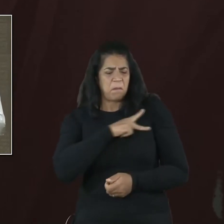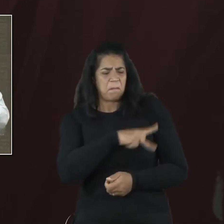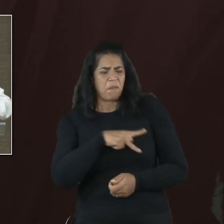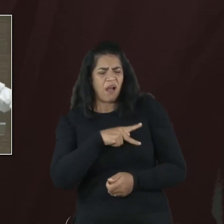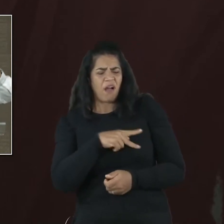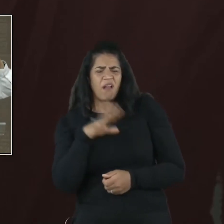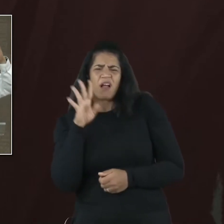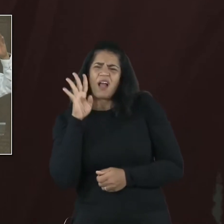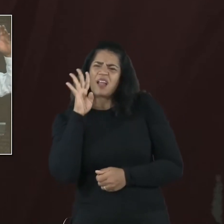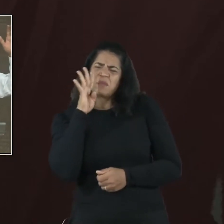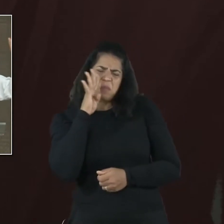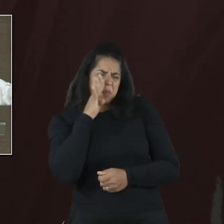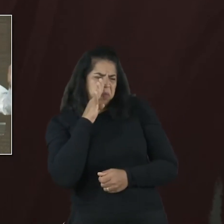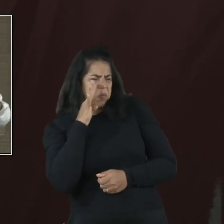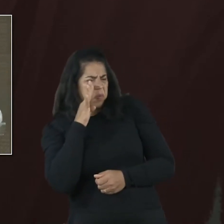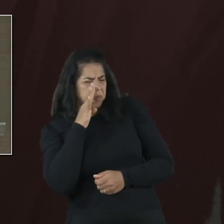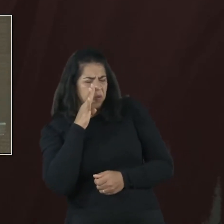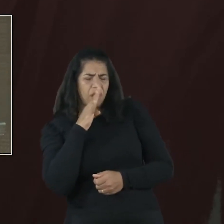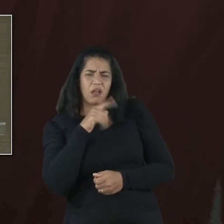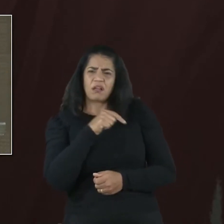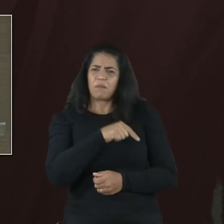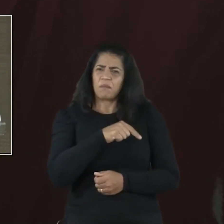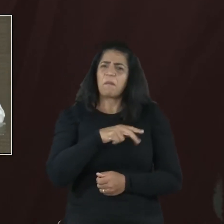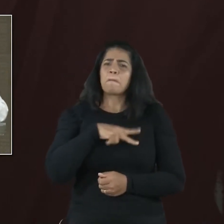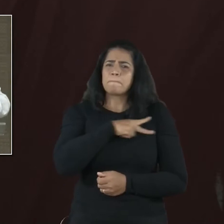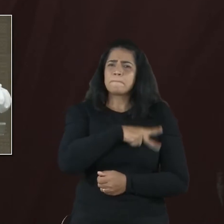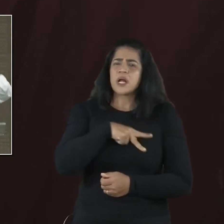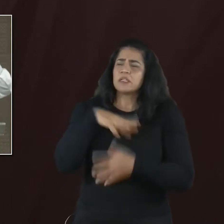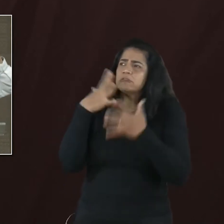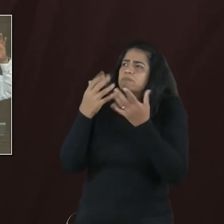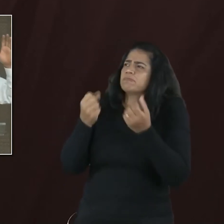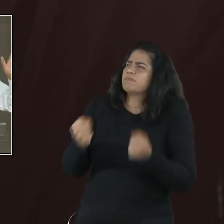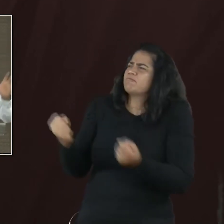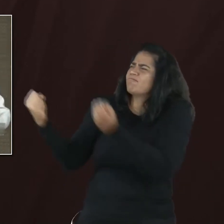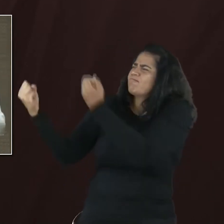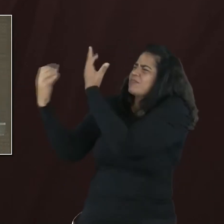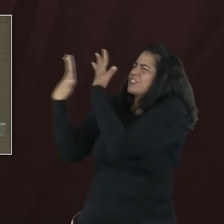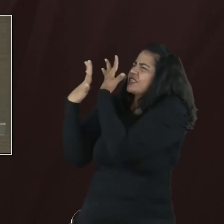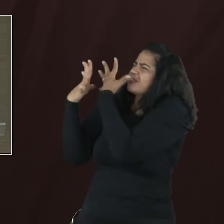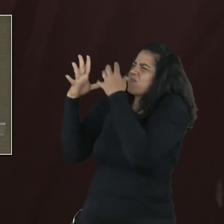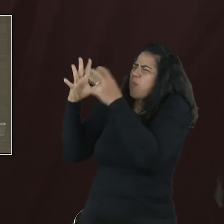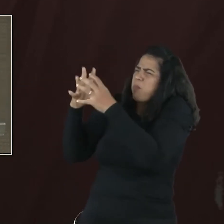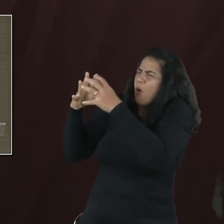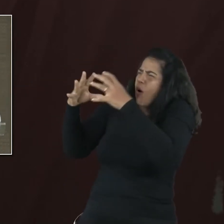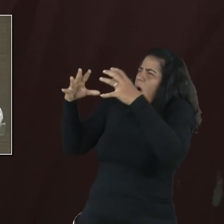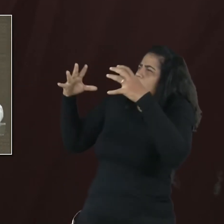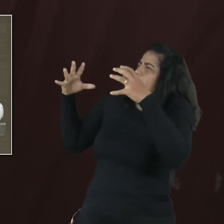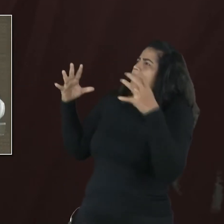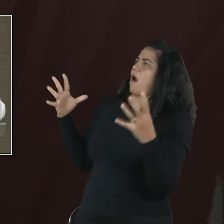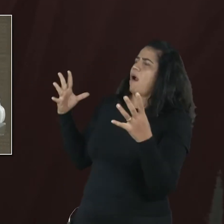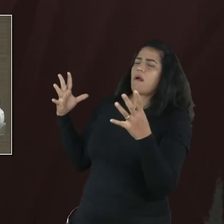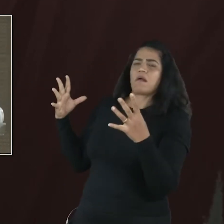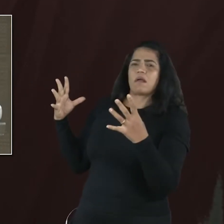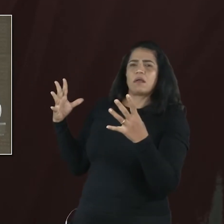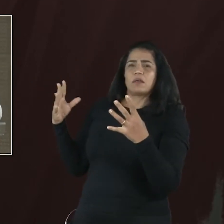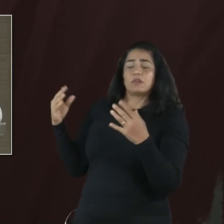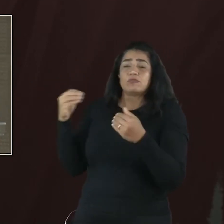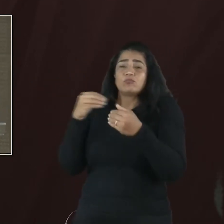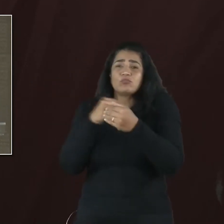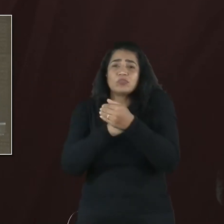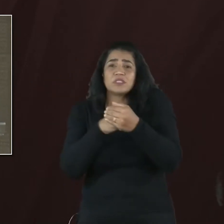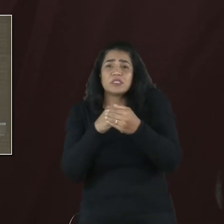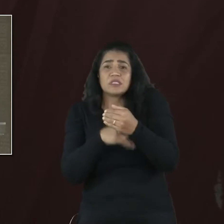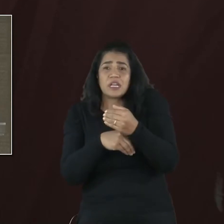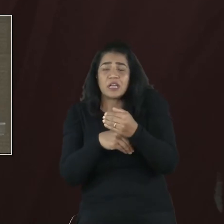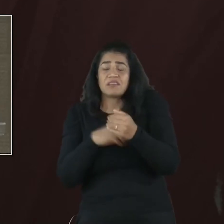homem. Recebeu a grandeza das revelações, os mistérios da economia de Deus. Ele recebeu, né, diretamente da